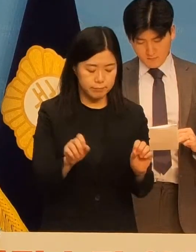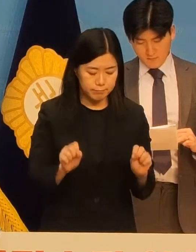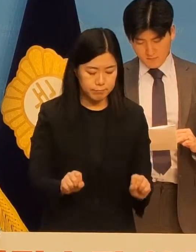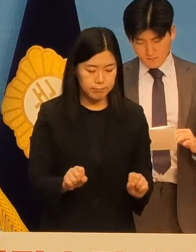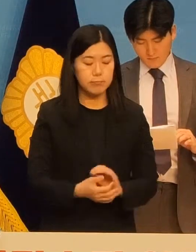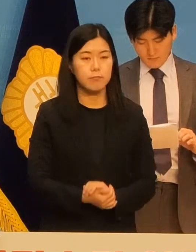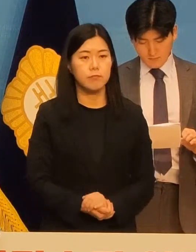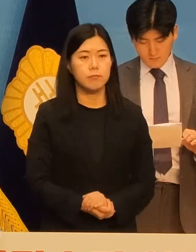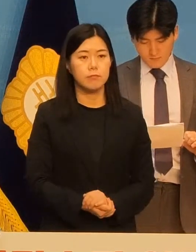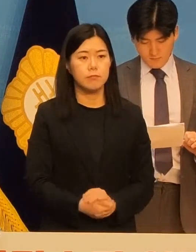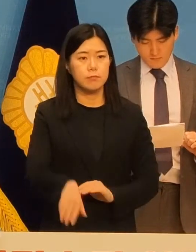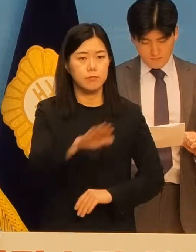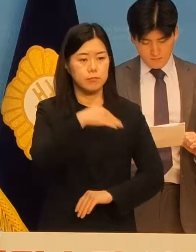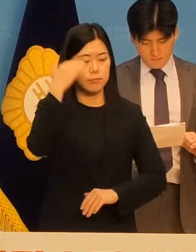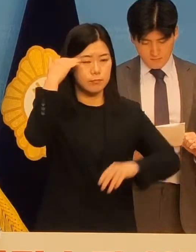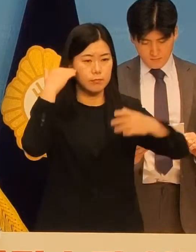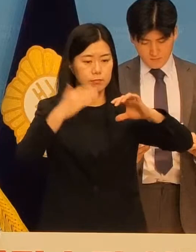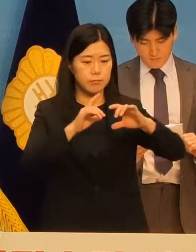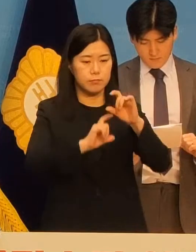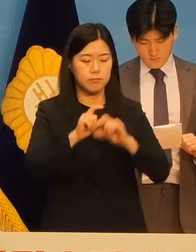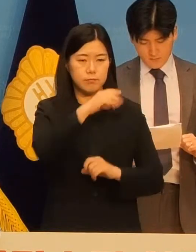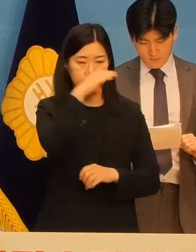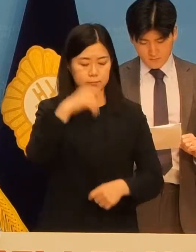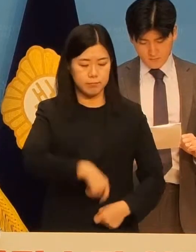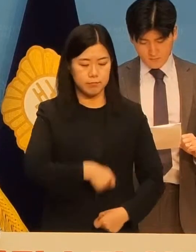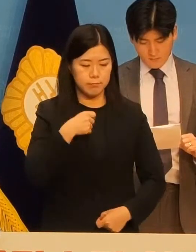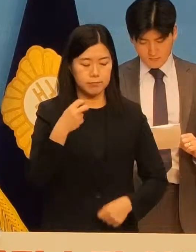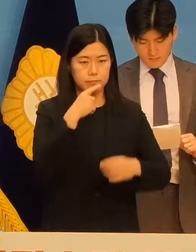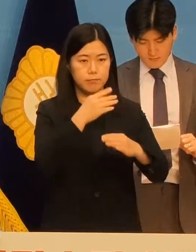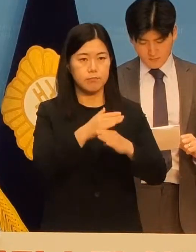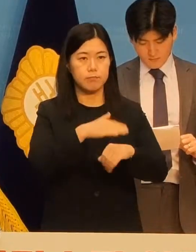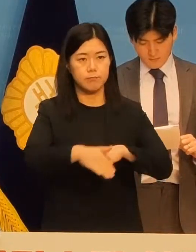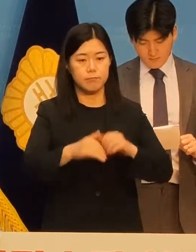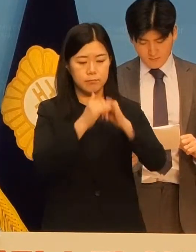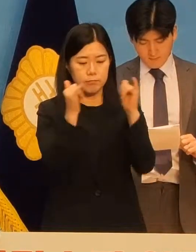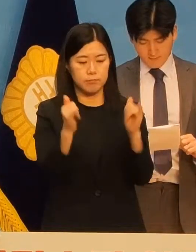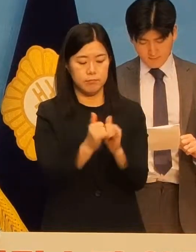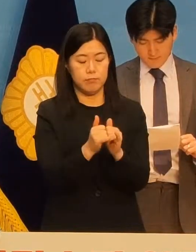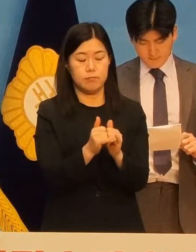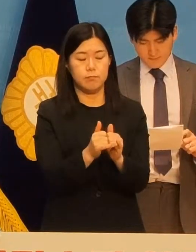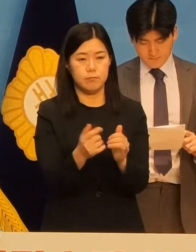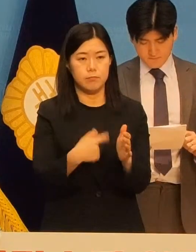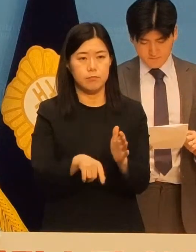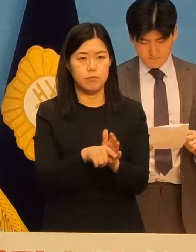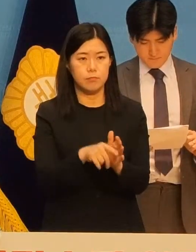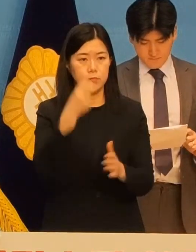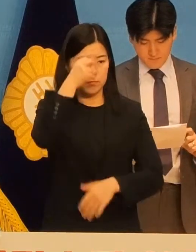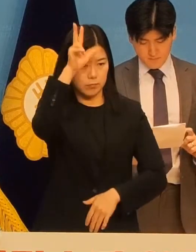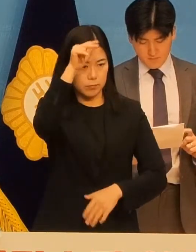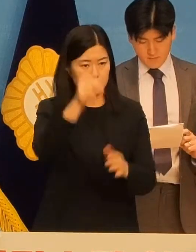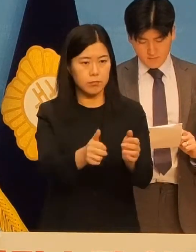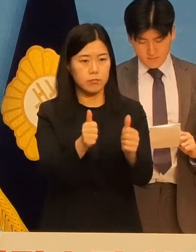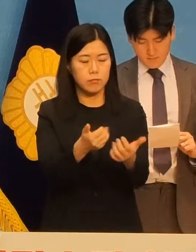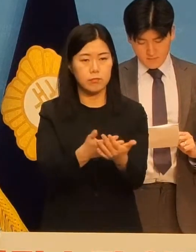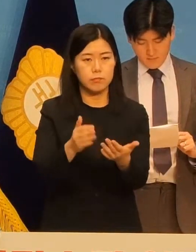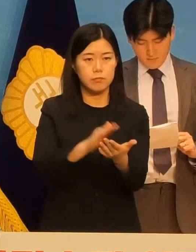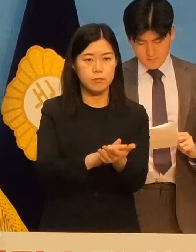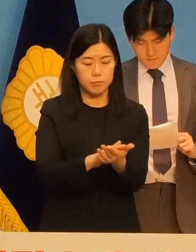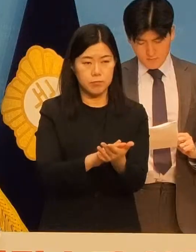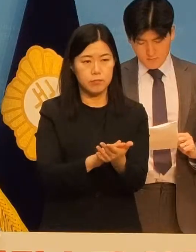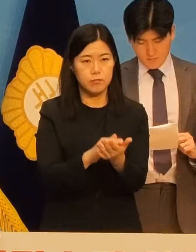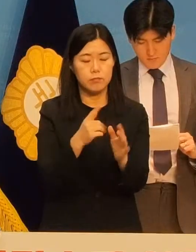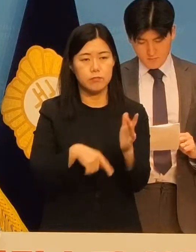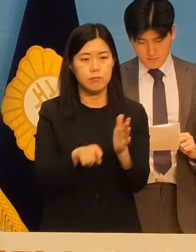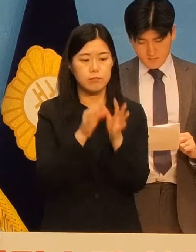안녕하십니까. 저희는 대한민국을 더욱 정의롭고 민주적인 사회로 만들기 위해 검찰 사법개혁 분야에서 앞장서고